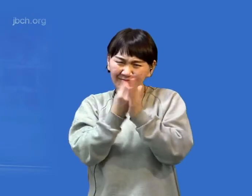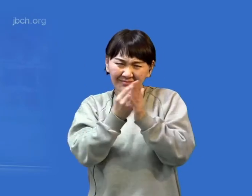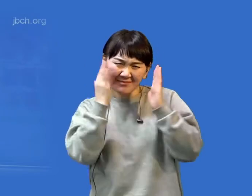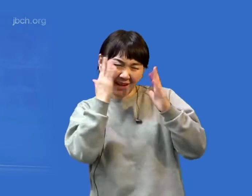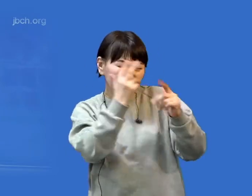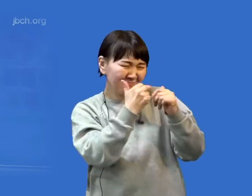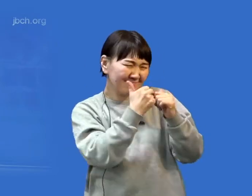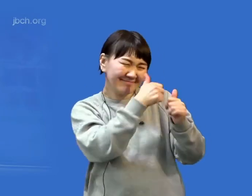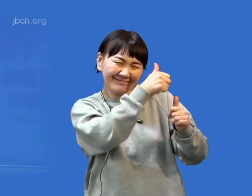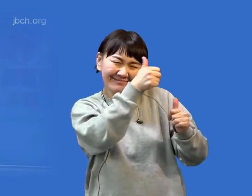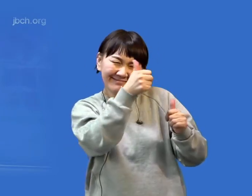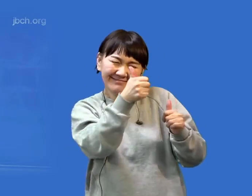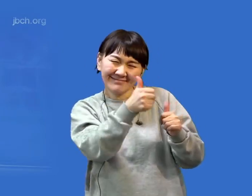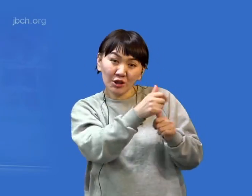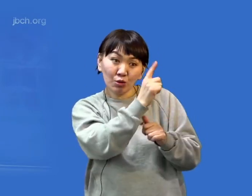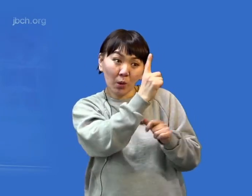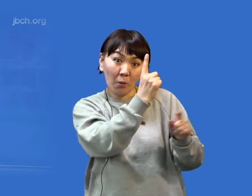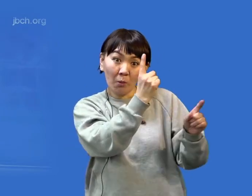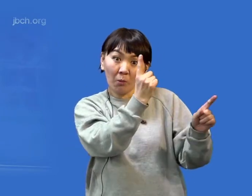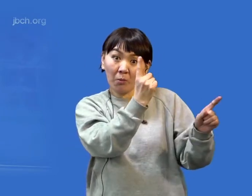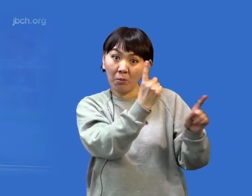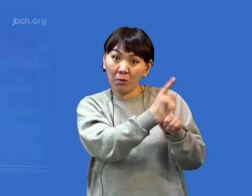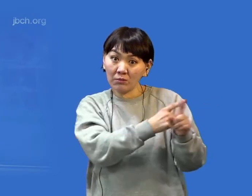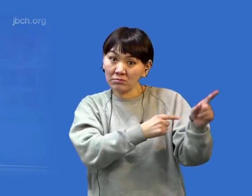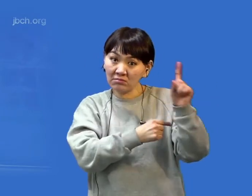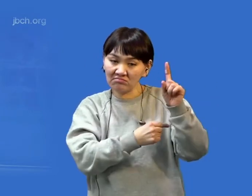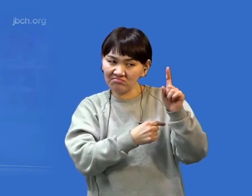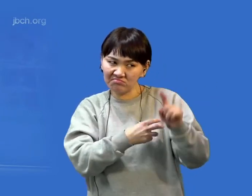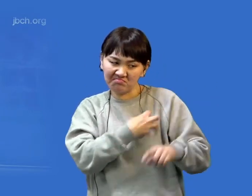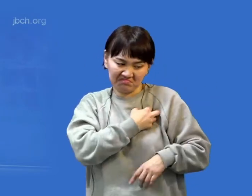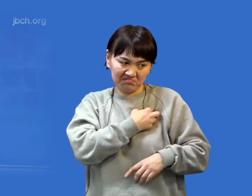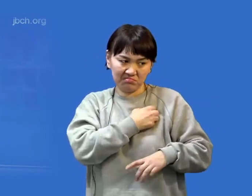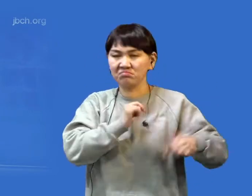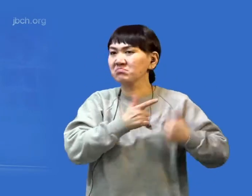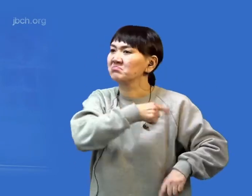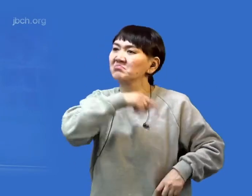гомдлол зүгээр эсэргүүцэл эхэлдэг хүн гэдэг нэрээ